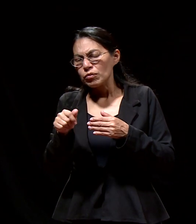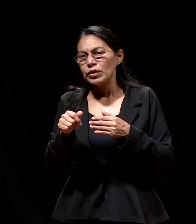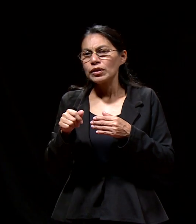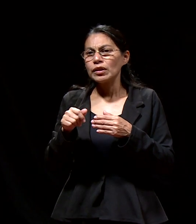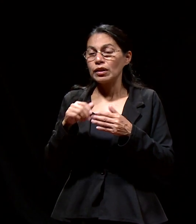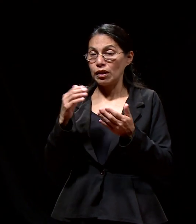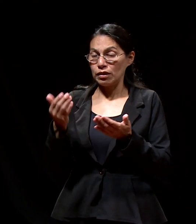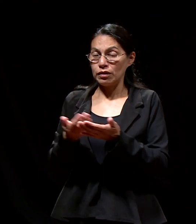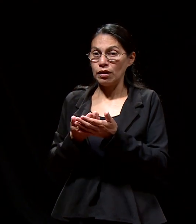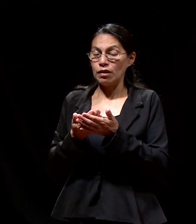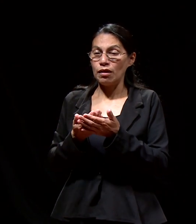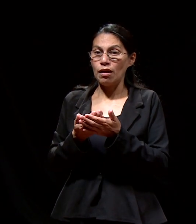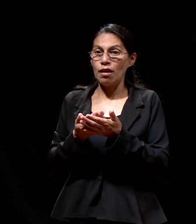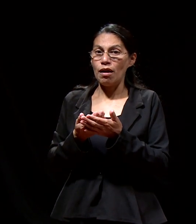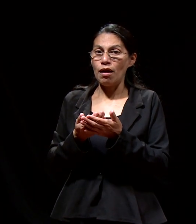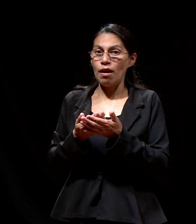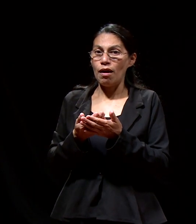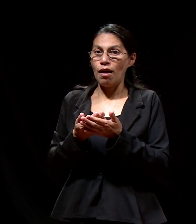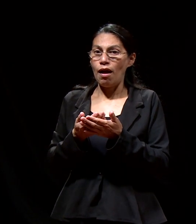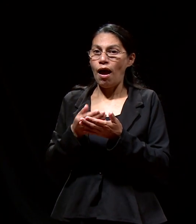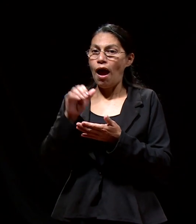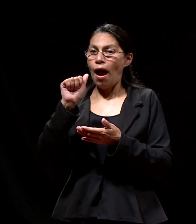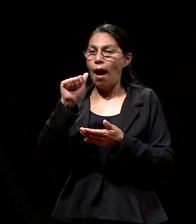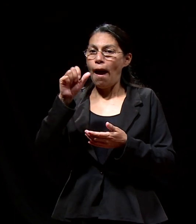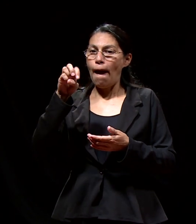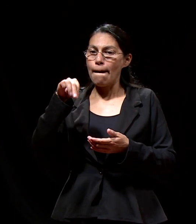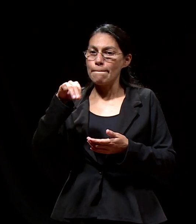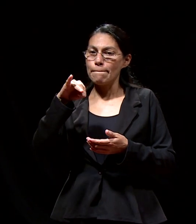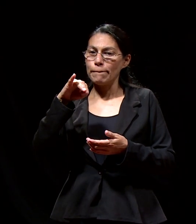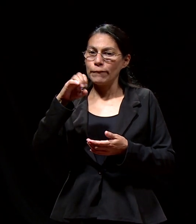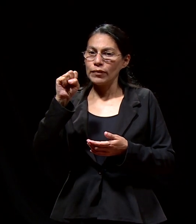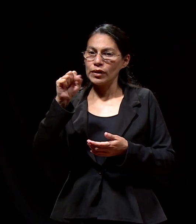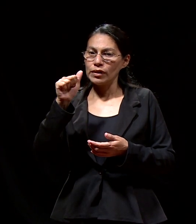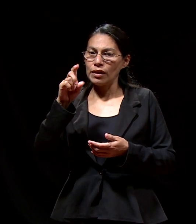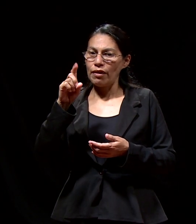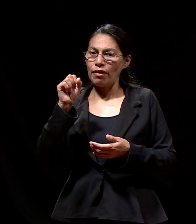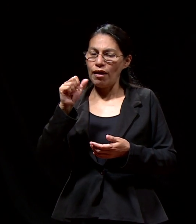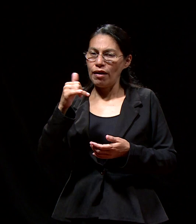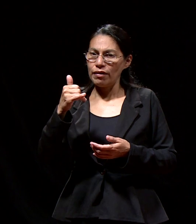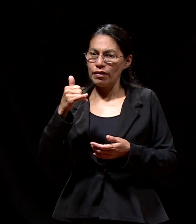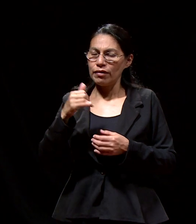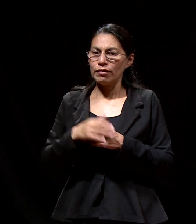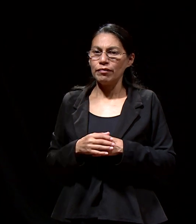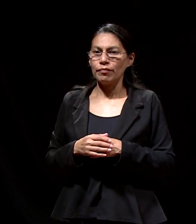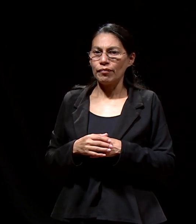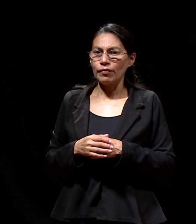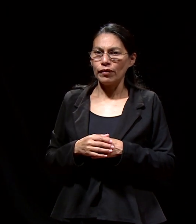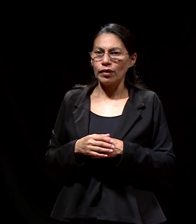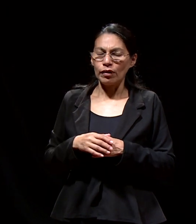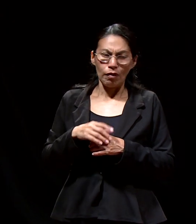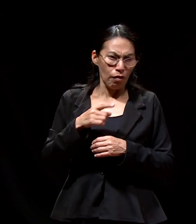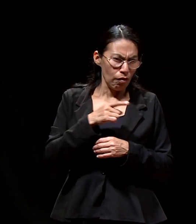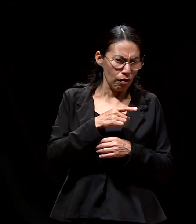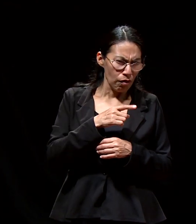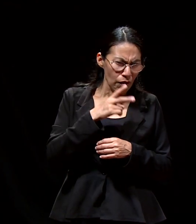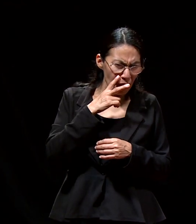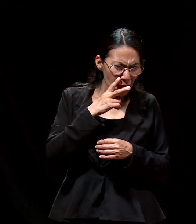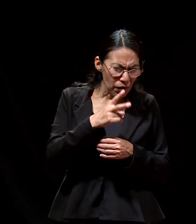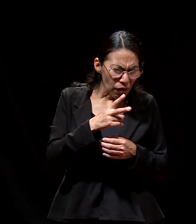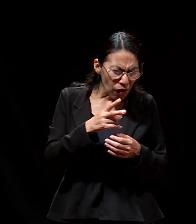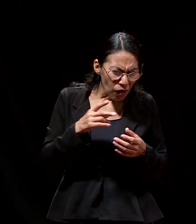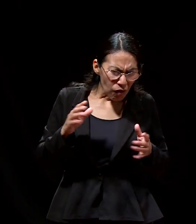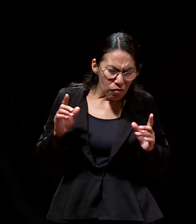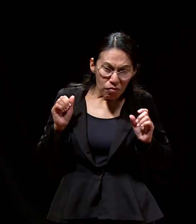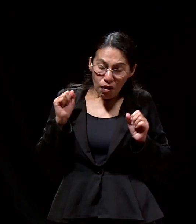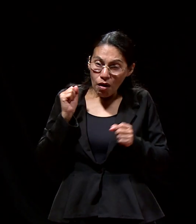amisadai Sheila mi Saray y fue entonces cuando la doctora pues se sorprendió porque tenían los otros 13